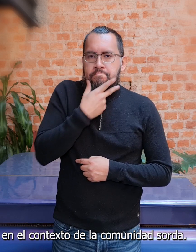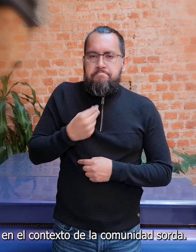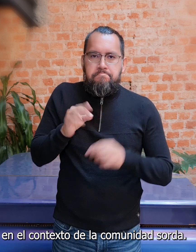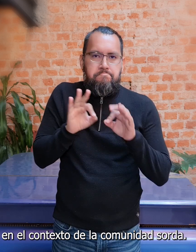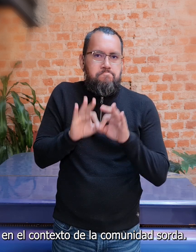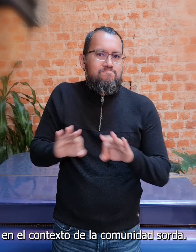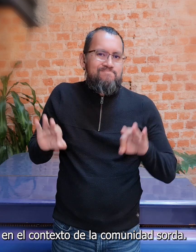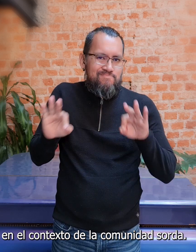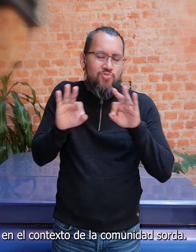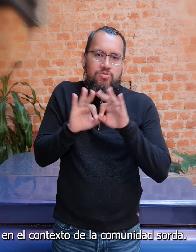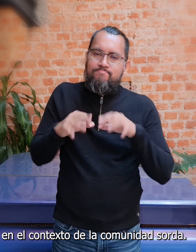sorda.